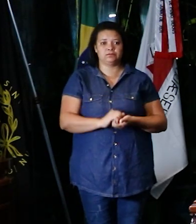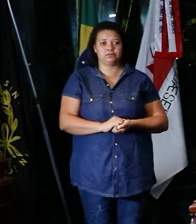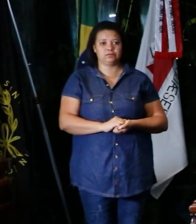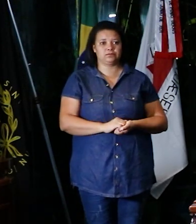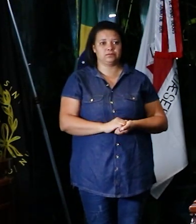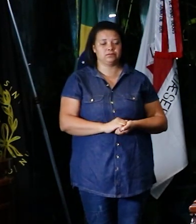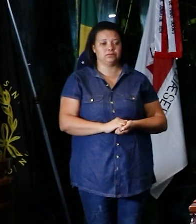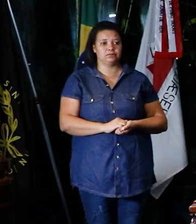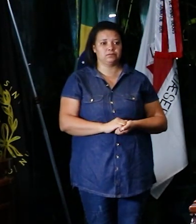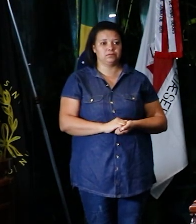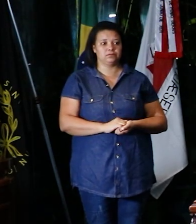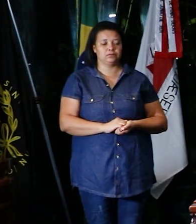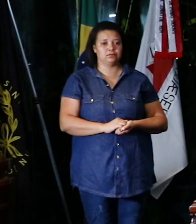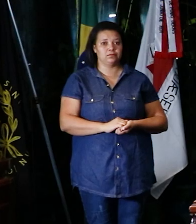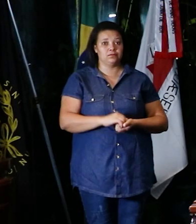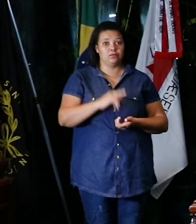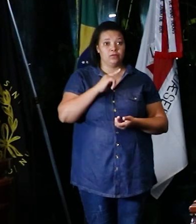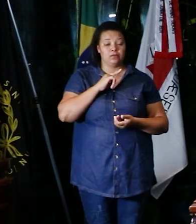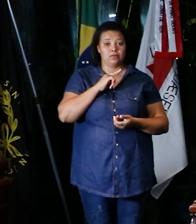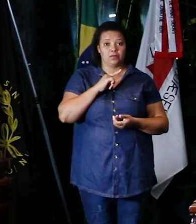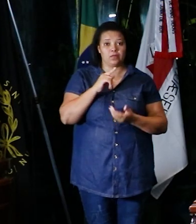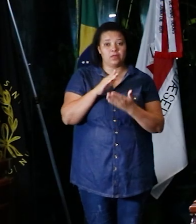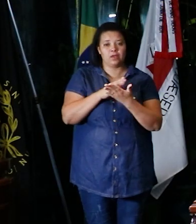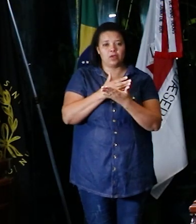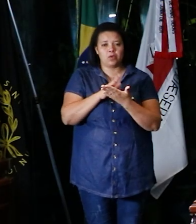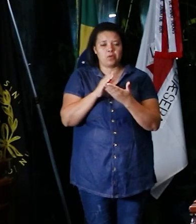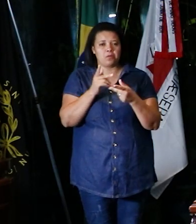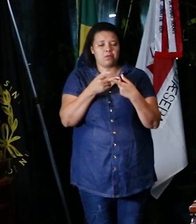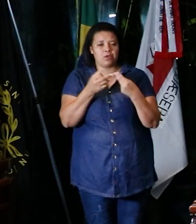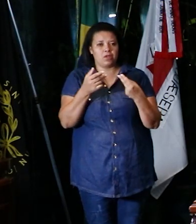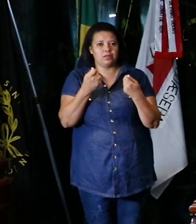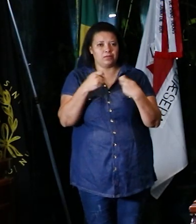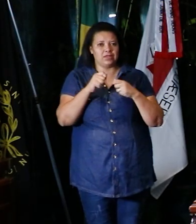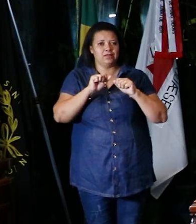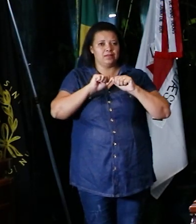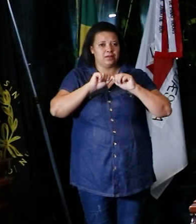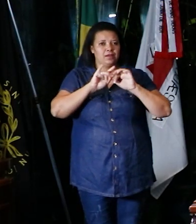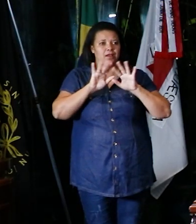Porque ela tem alguns elementos aí para esclarecer.